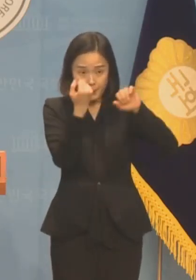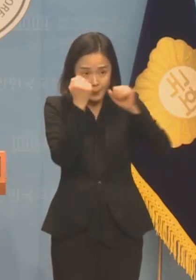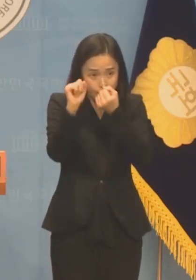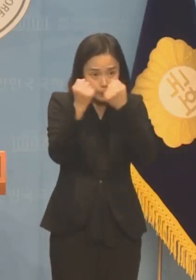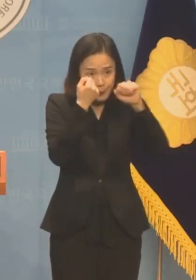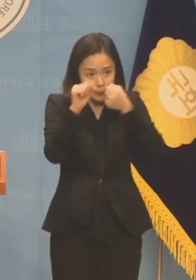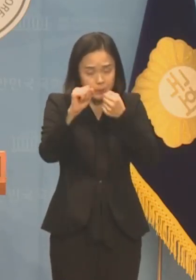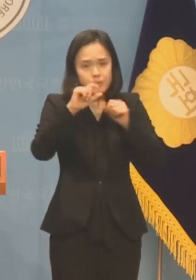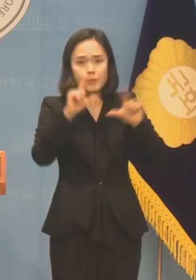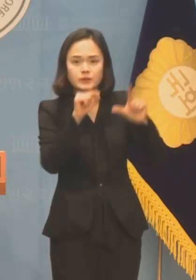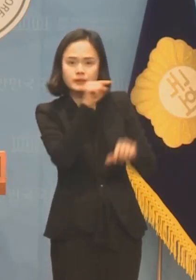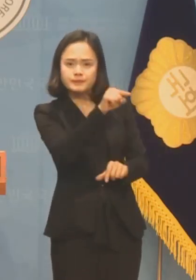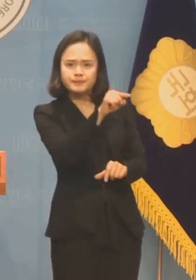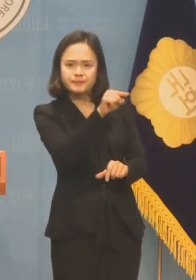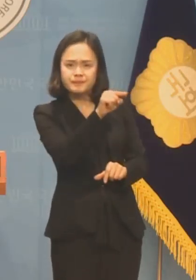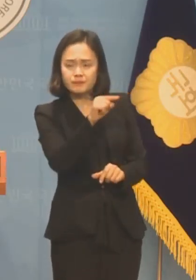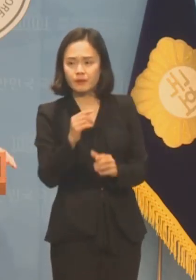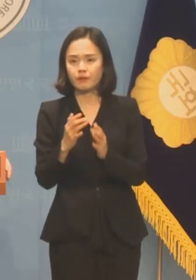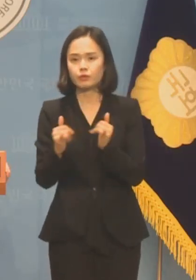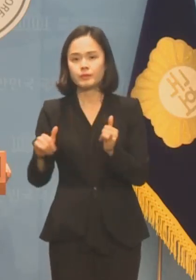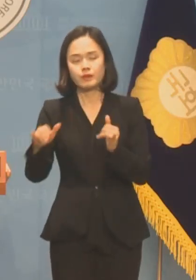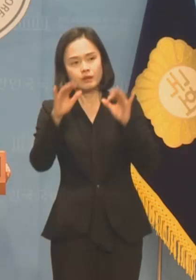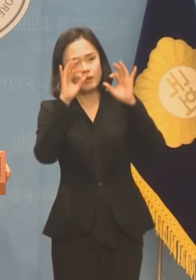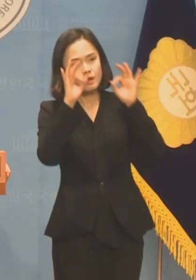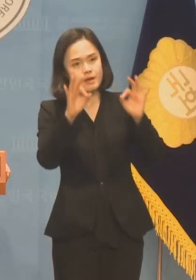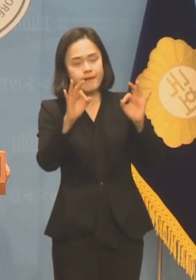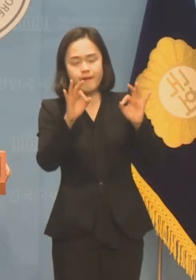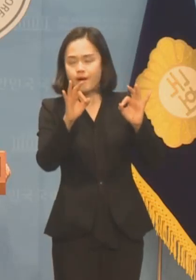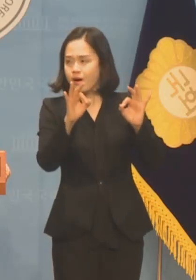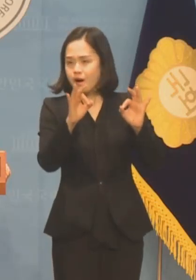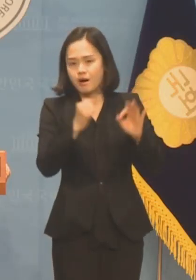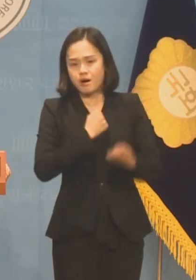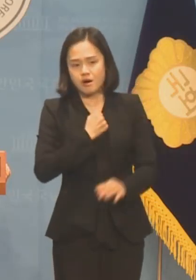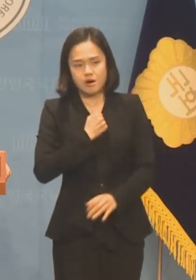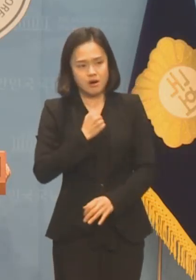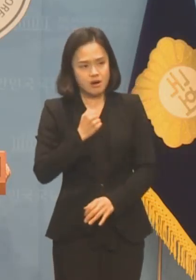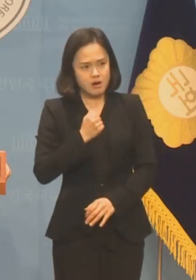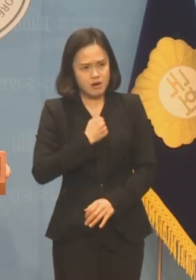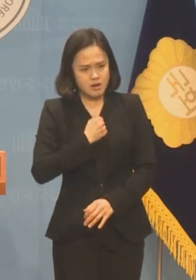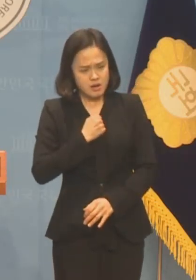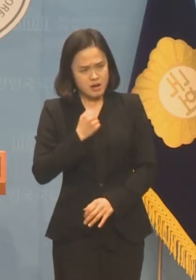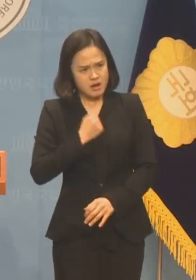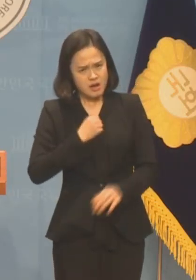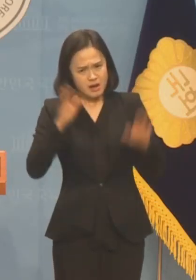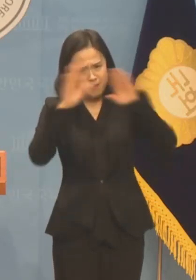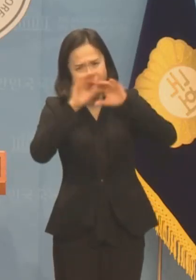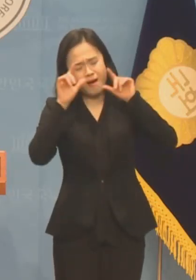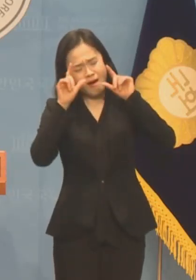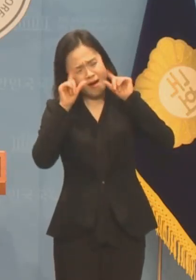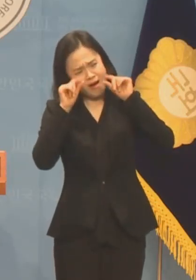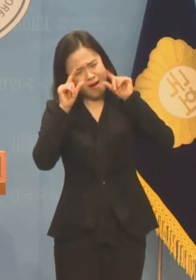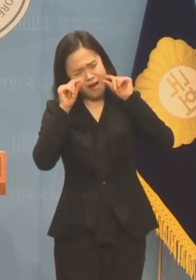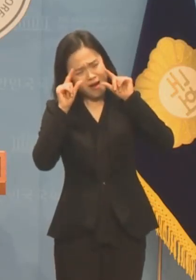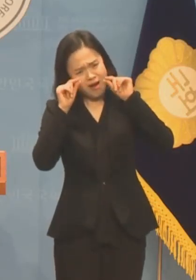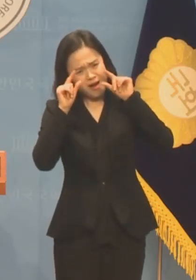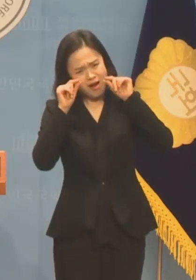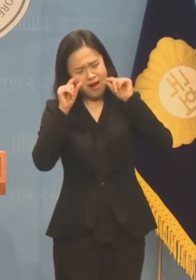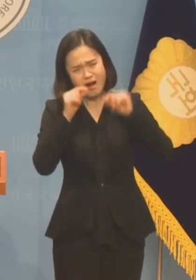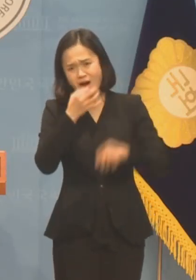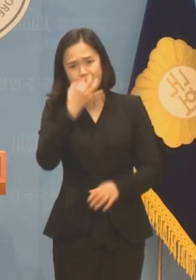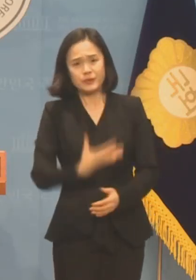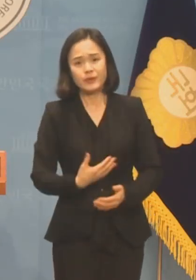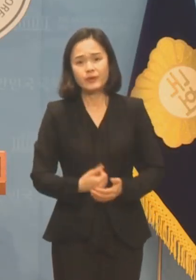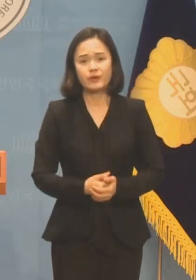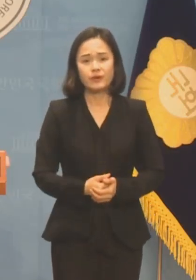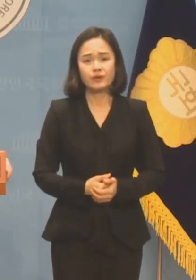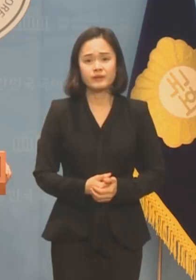국민들과 시민들이 연일 잠 못 이루는 고통을 받고 있습니다. 이런 와중에 극우단체들이